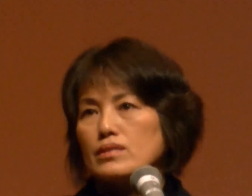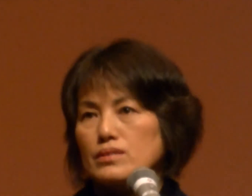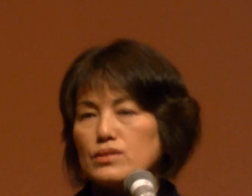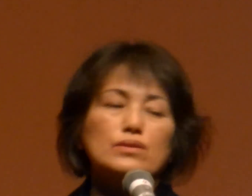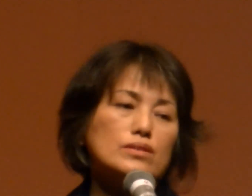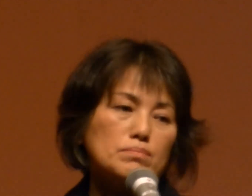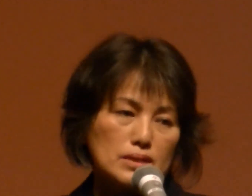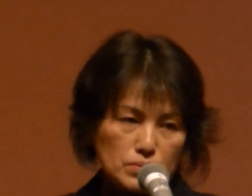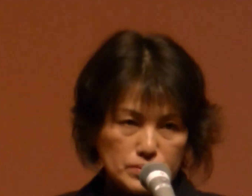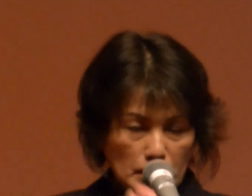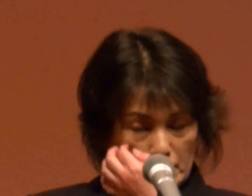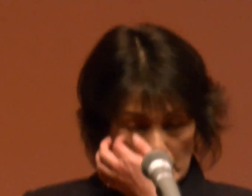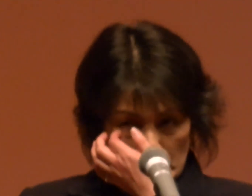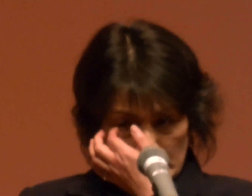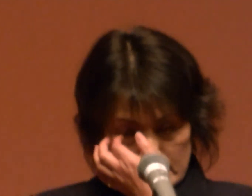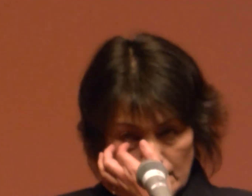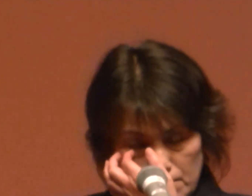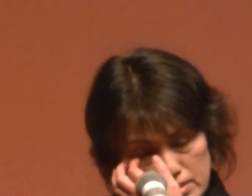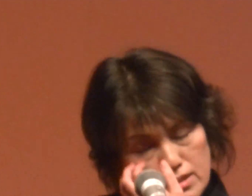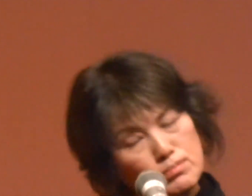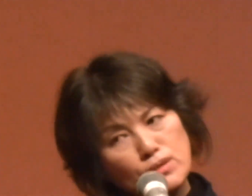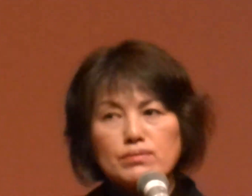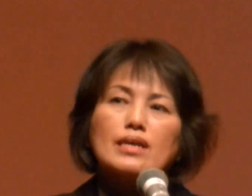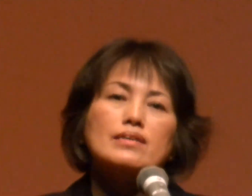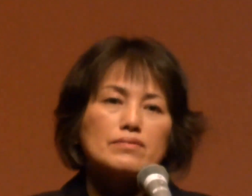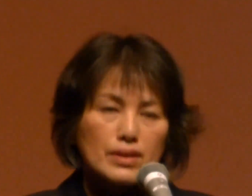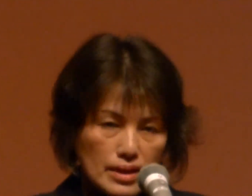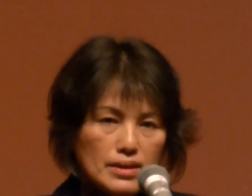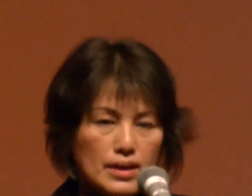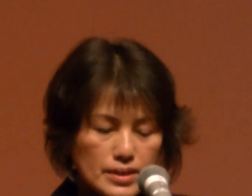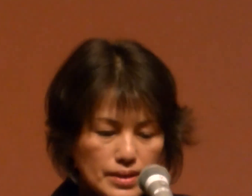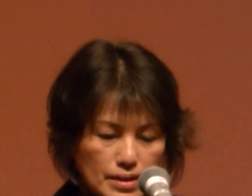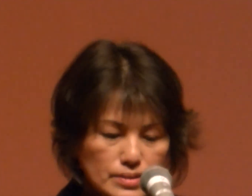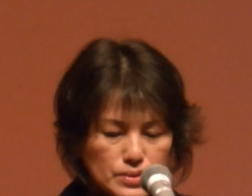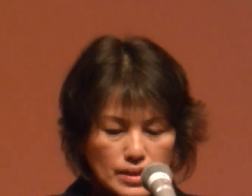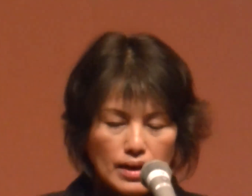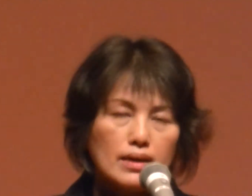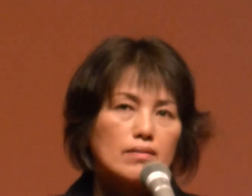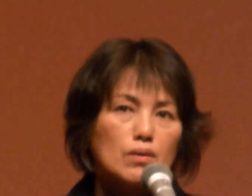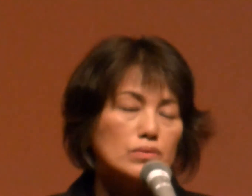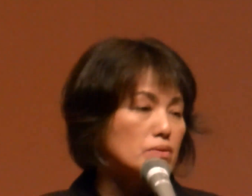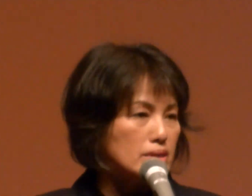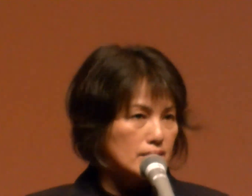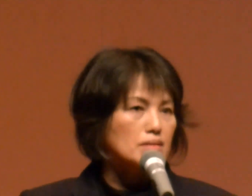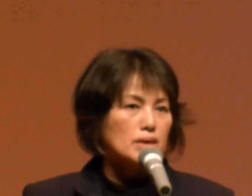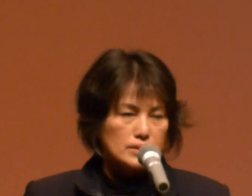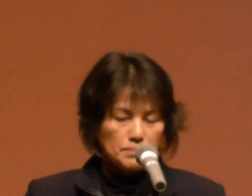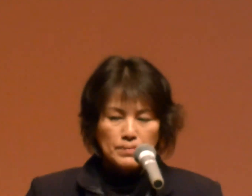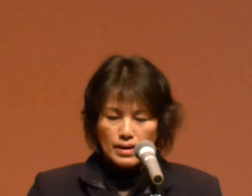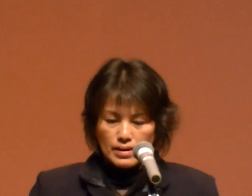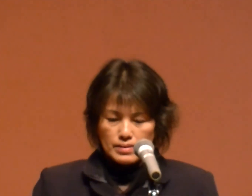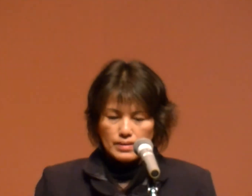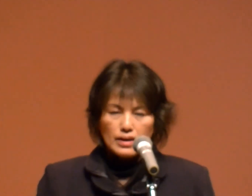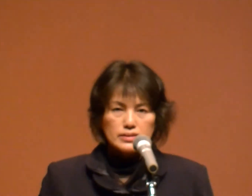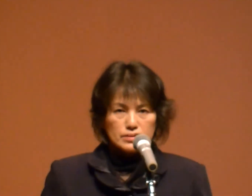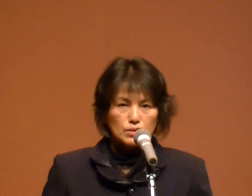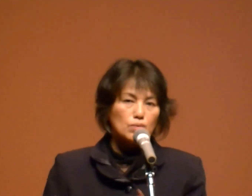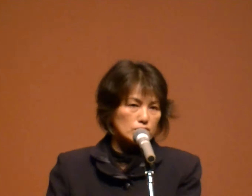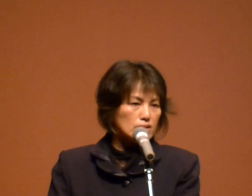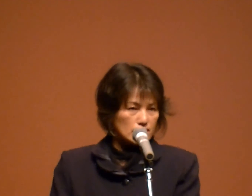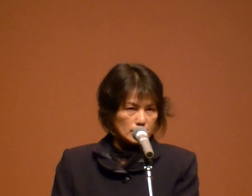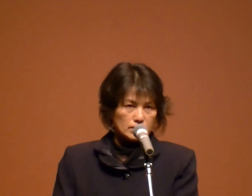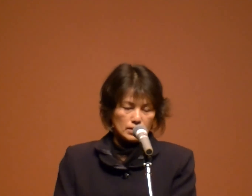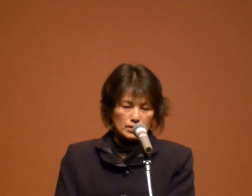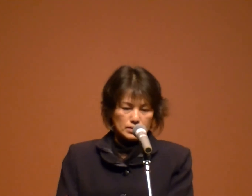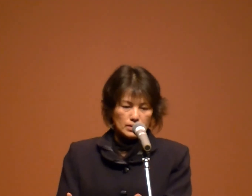って、私はすぐ車に乗って、2分ぐらいなのかな。でそしたら母はお庭に出てました。で母さんじゃあ